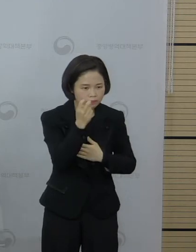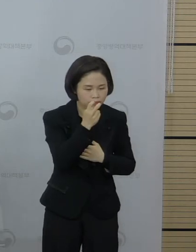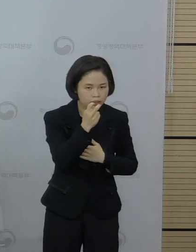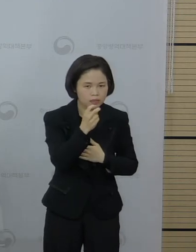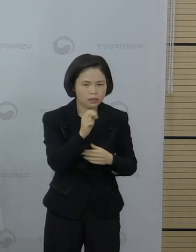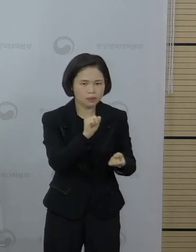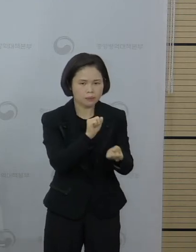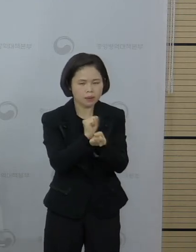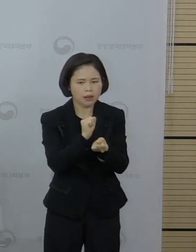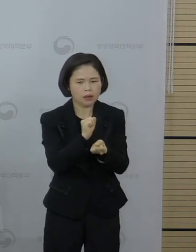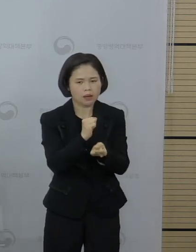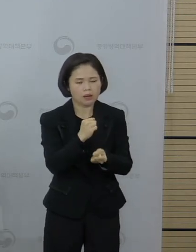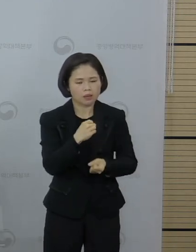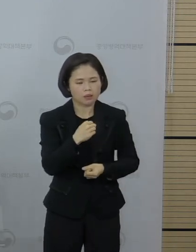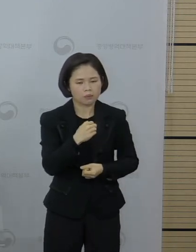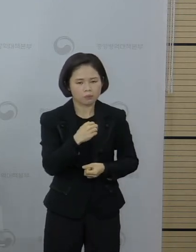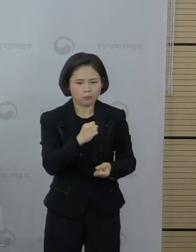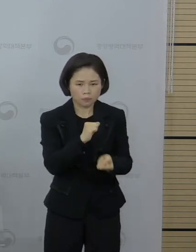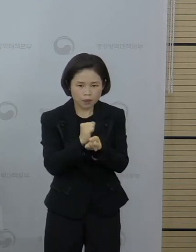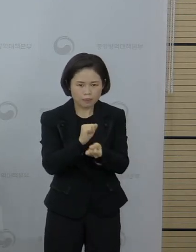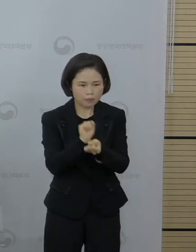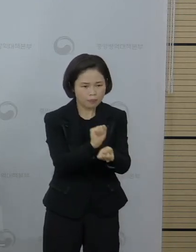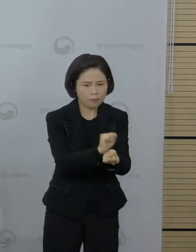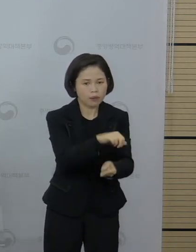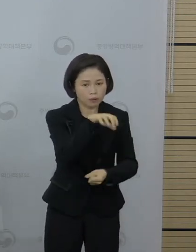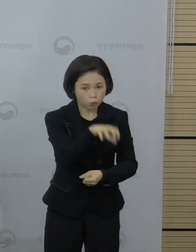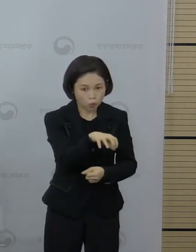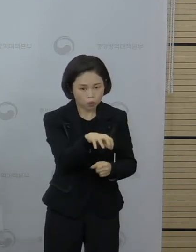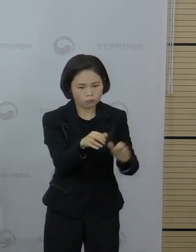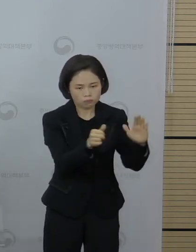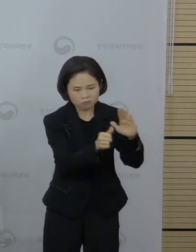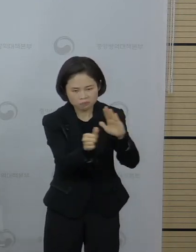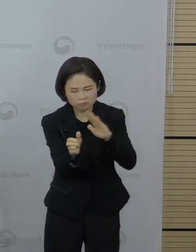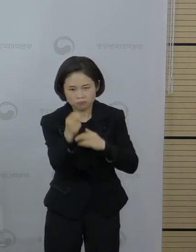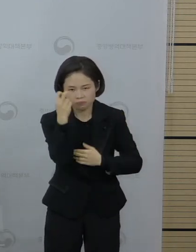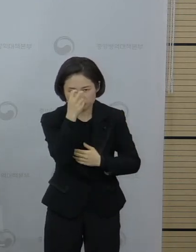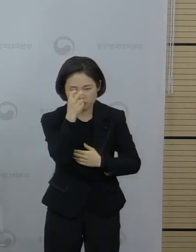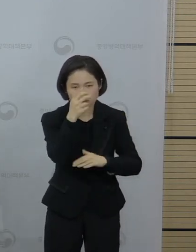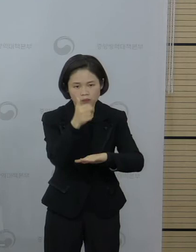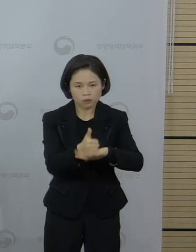시설에 대한 중점적인 점검을 실시한 결과,